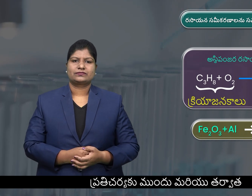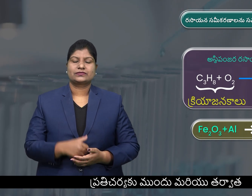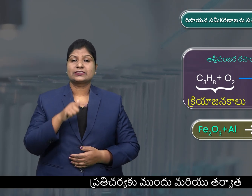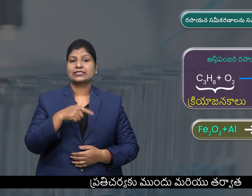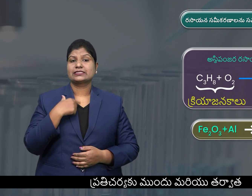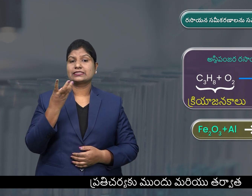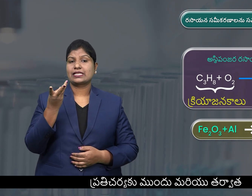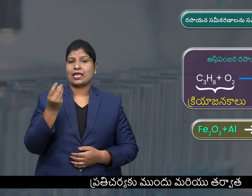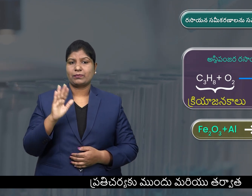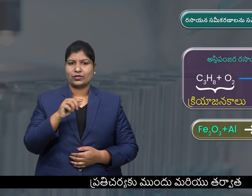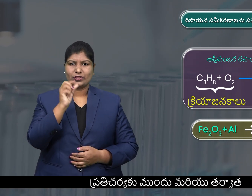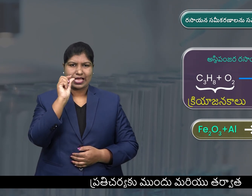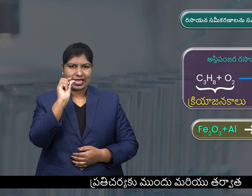ప్రతిచర్యకు ముందు మరియు తర్వాత